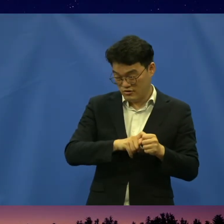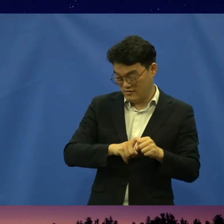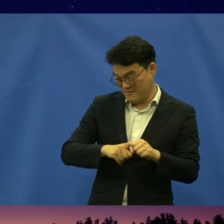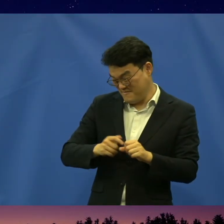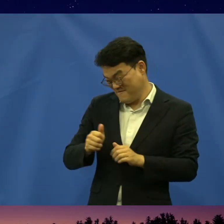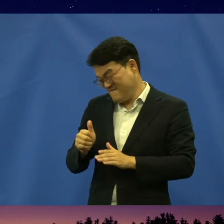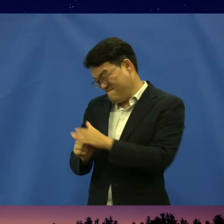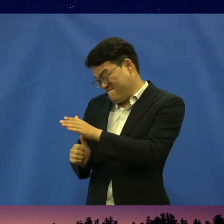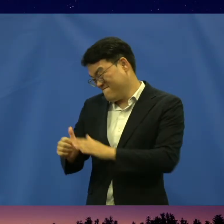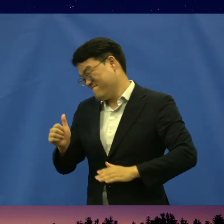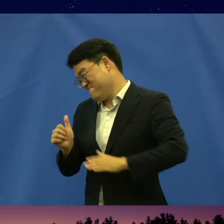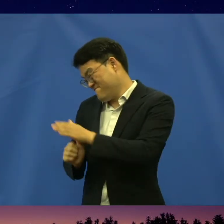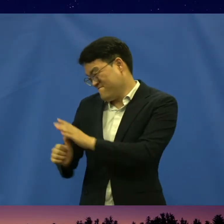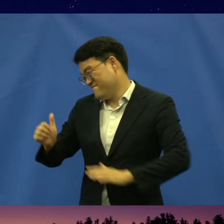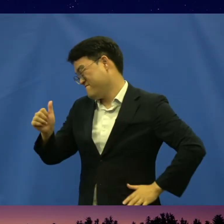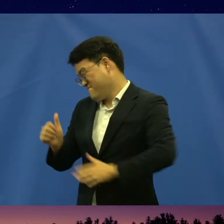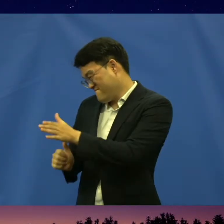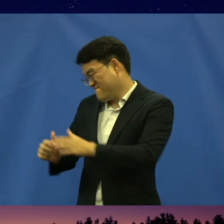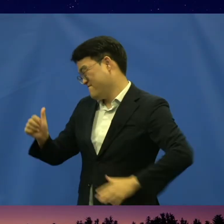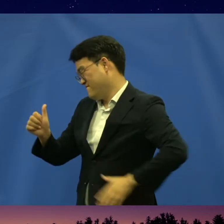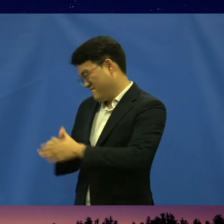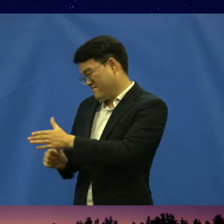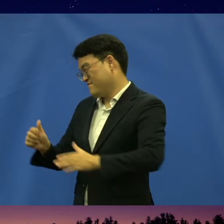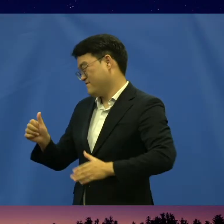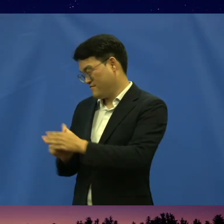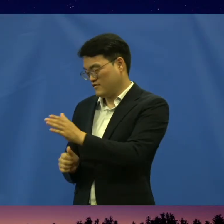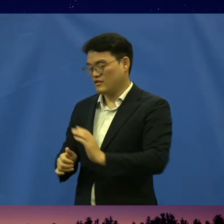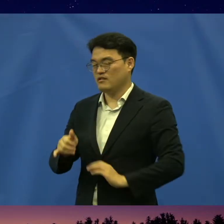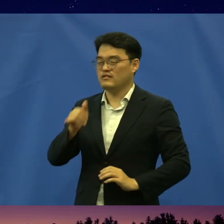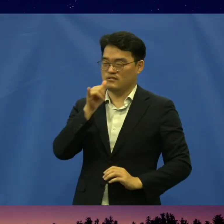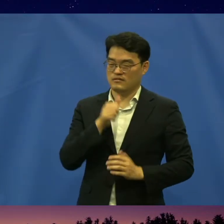얼마나 집요하게 공격하는지 몰라요. 쉽게 물러나지 않아요.